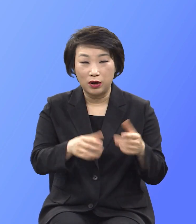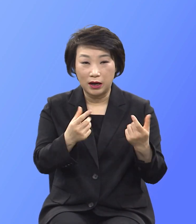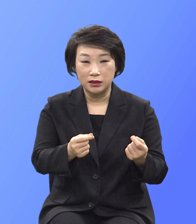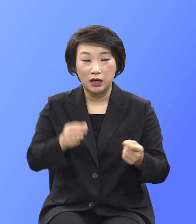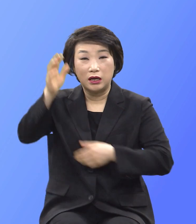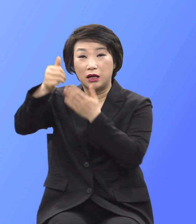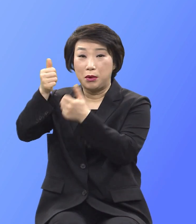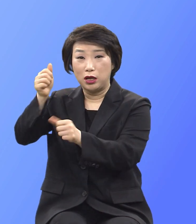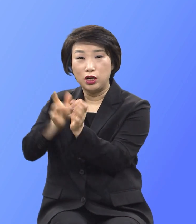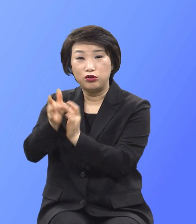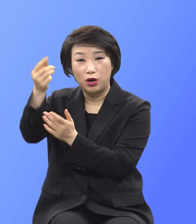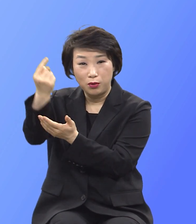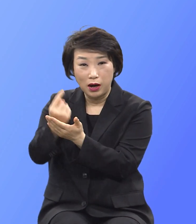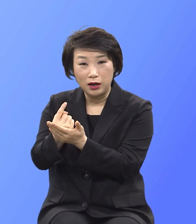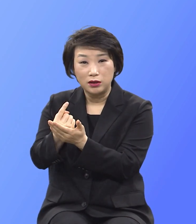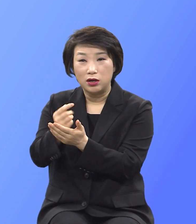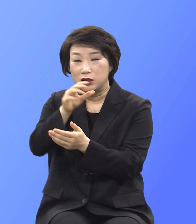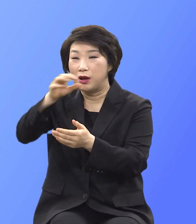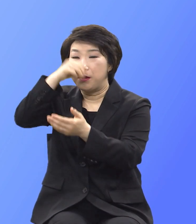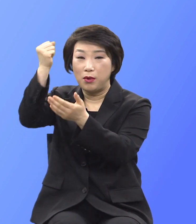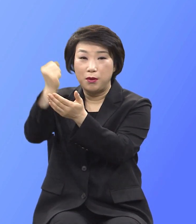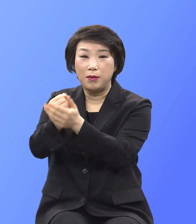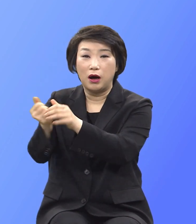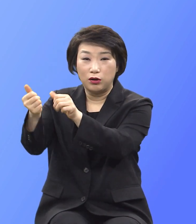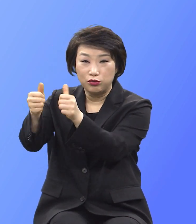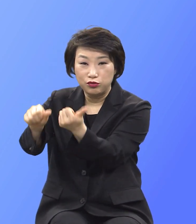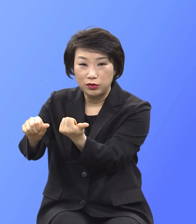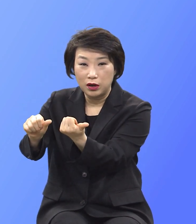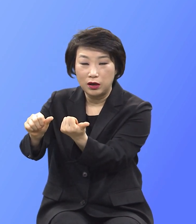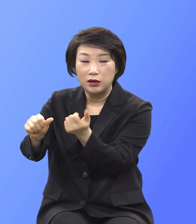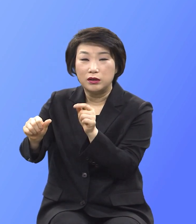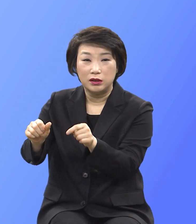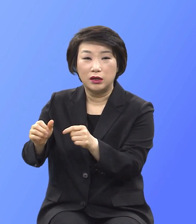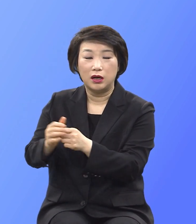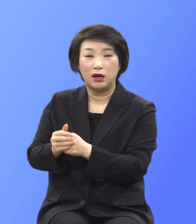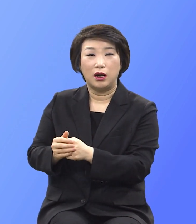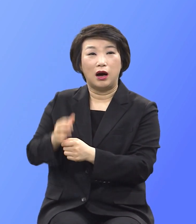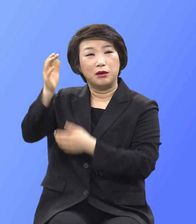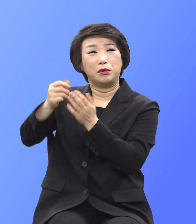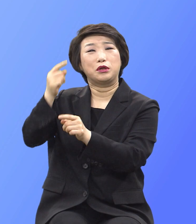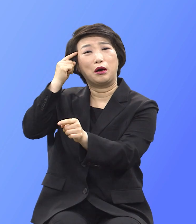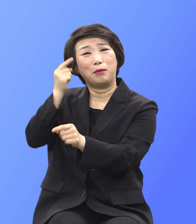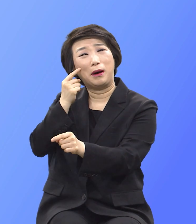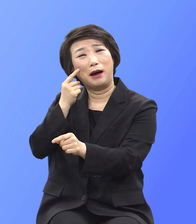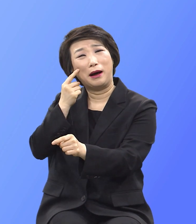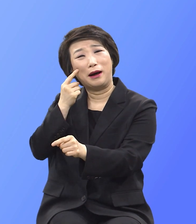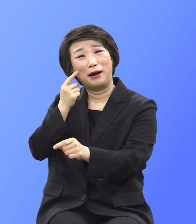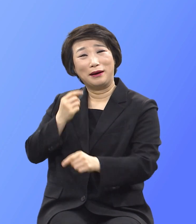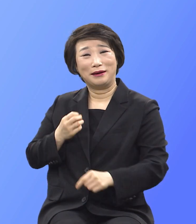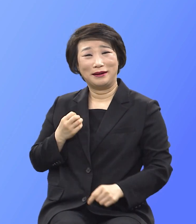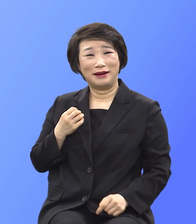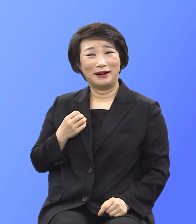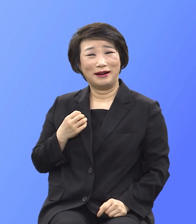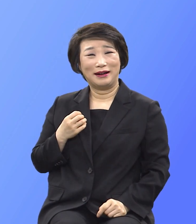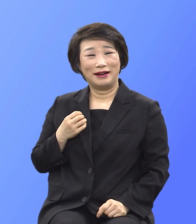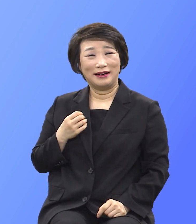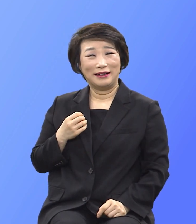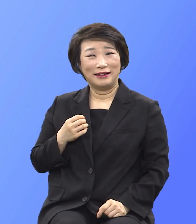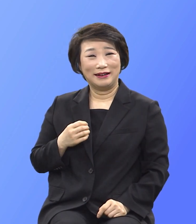이렇게 하나님의 아들을 죽이려는 하나님의 생각을 한번 잘 생각해 보세요.